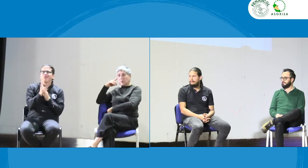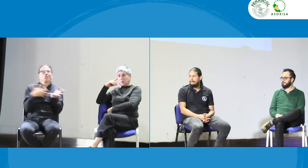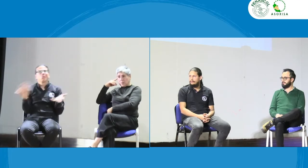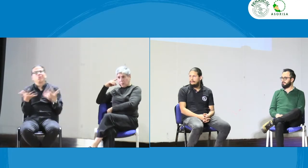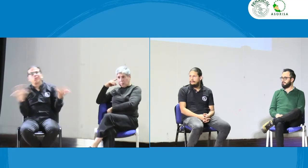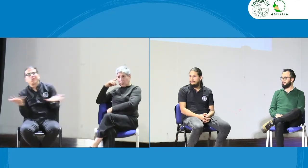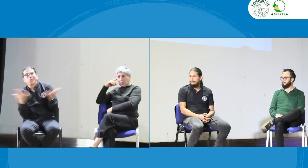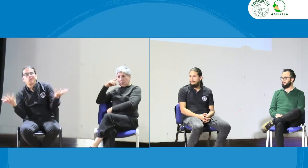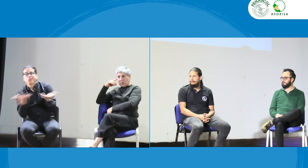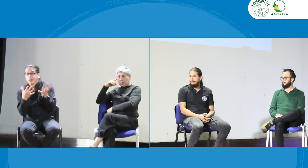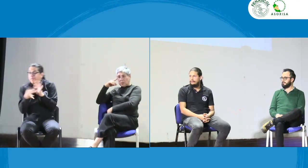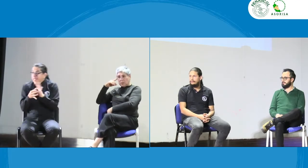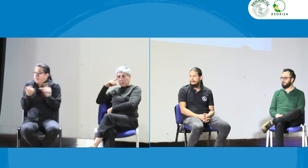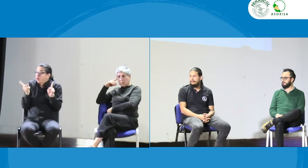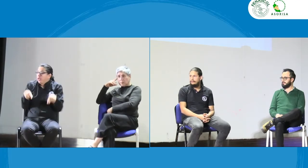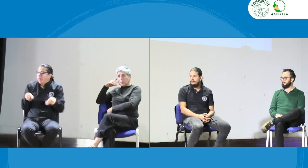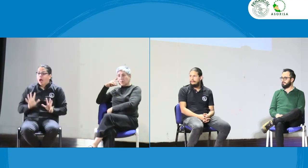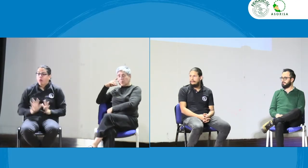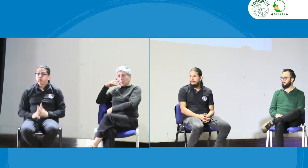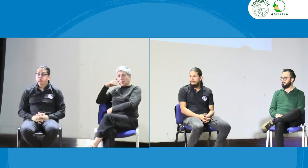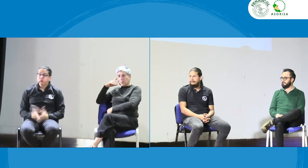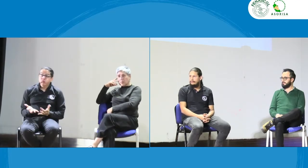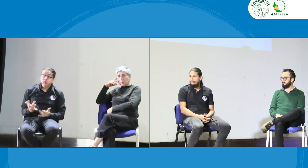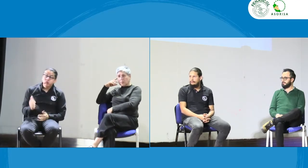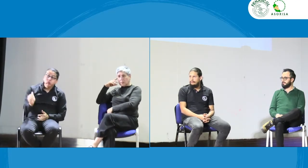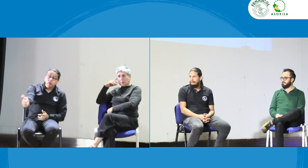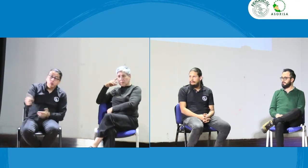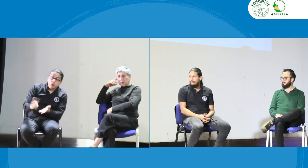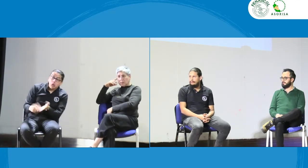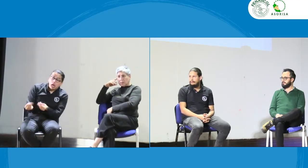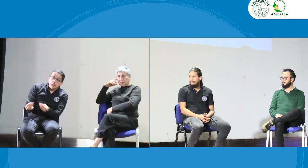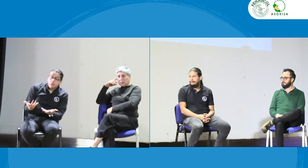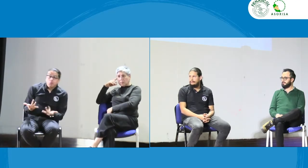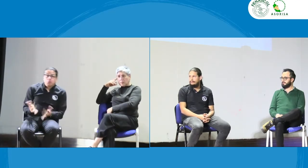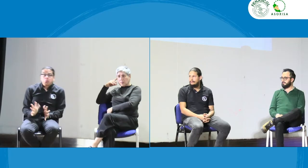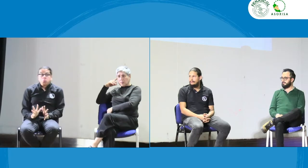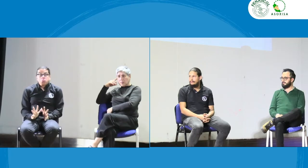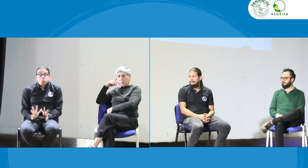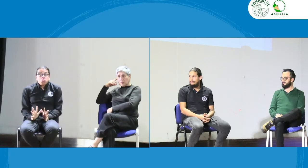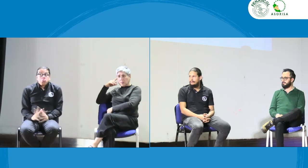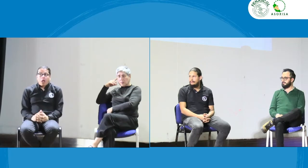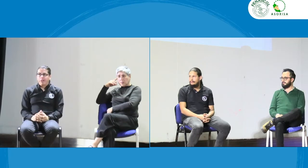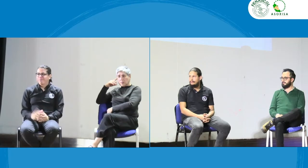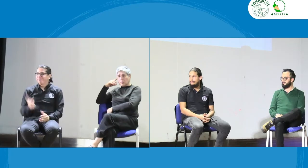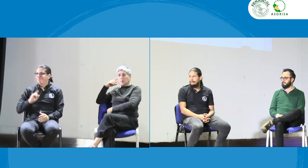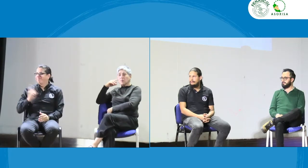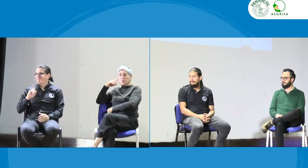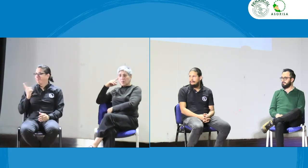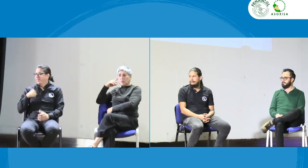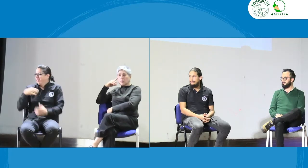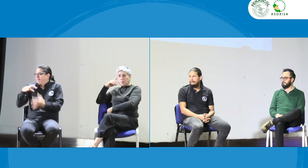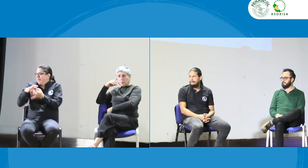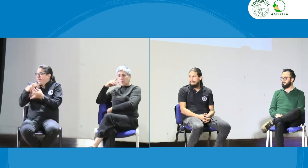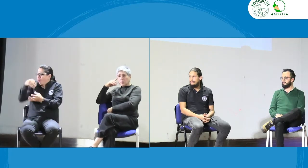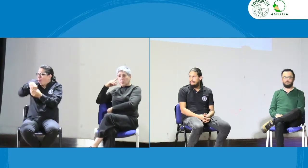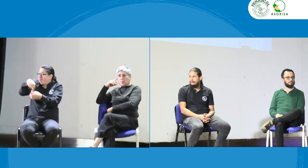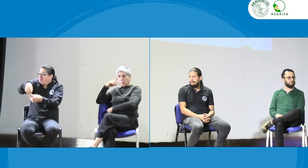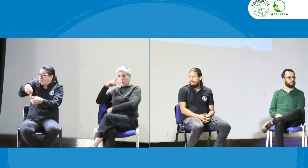sordas estaban esperando algo así. FENASCOL tampoco podía quedarse en frente de las acciones que estaban tomando